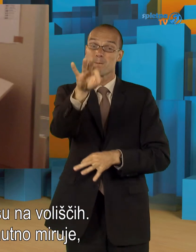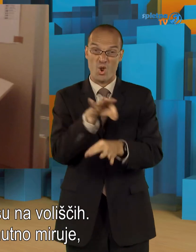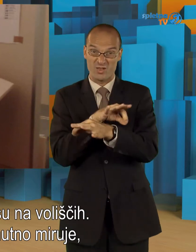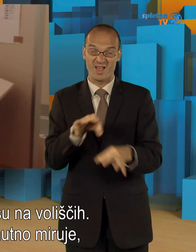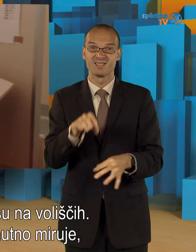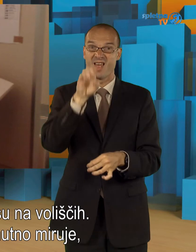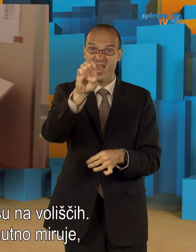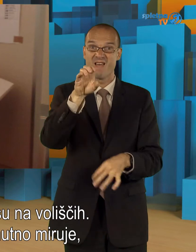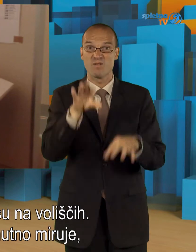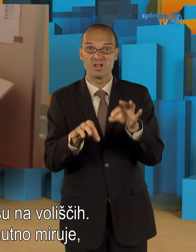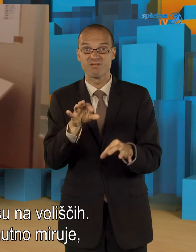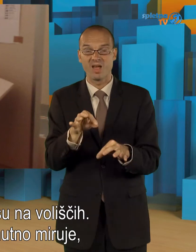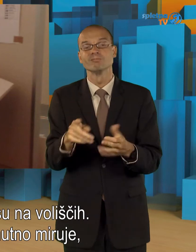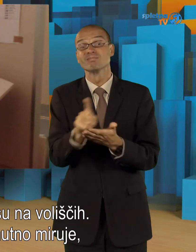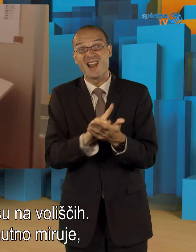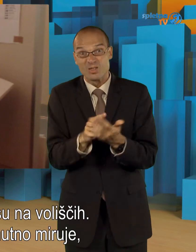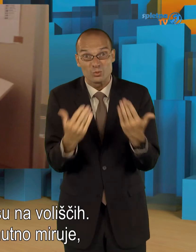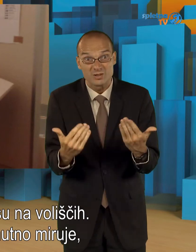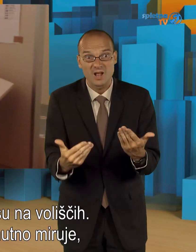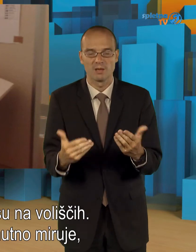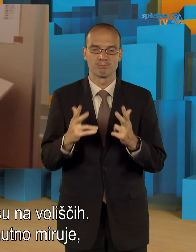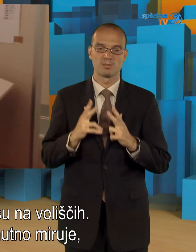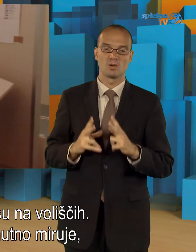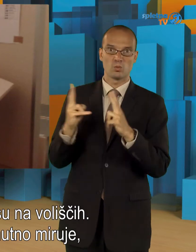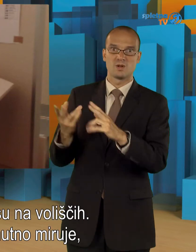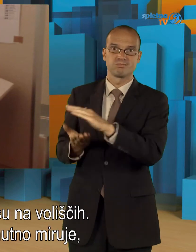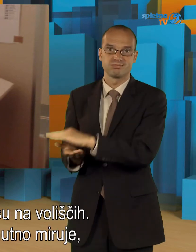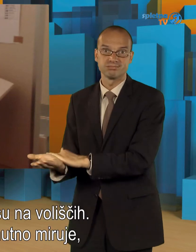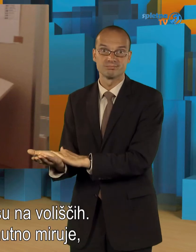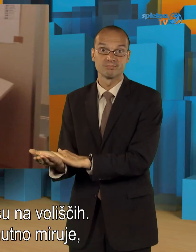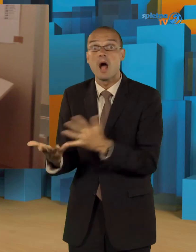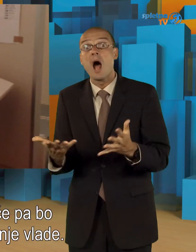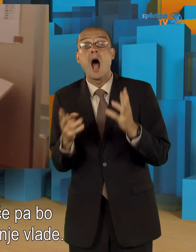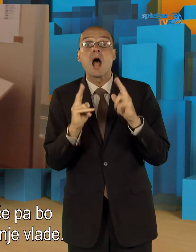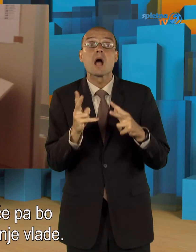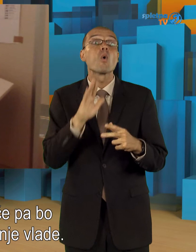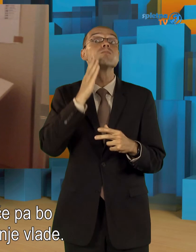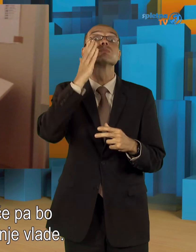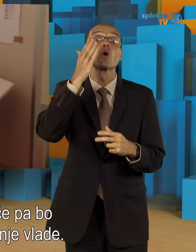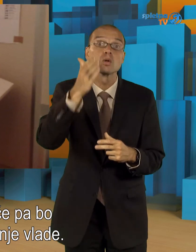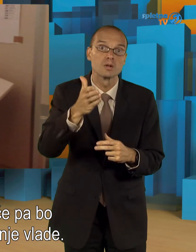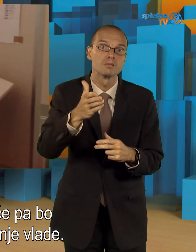Projekt e-volitev trenutno miruje, kako bo v bodoče, pa bo odvisno od prihodnje vlade.